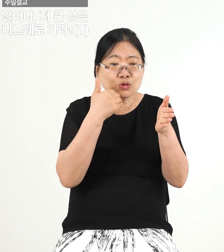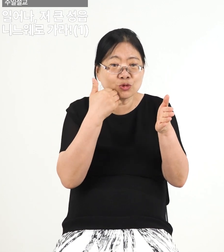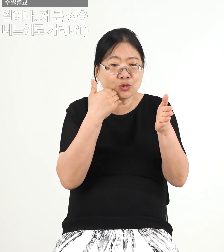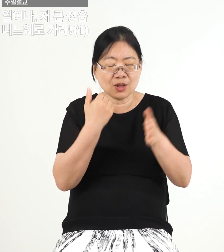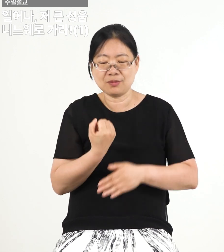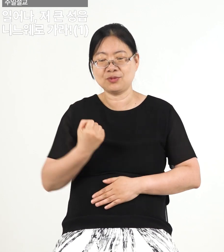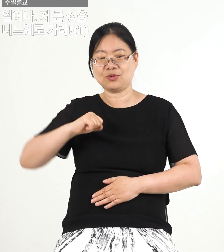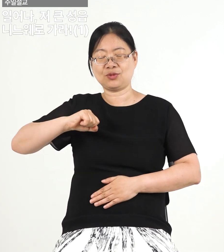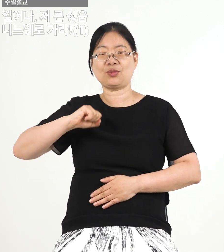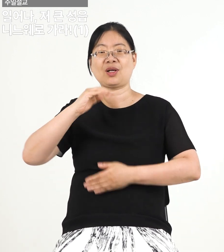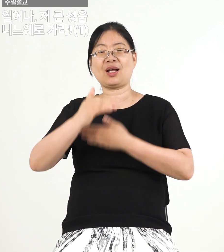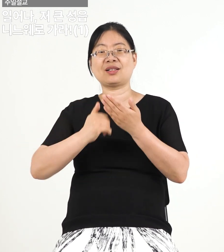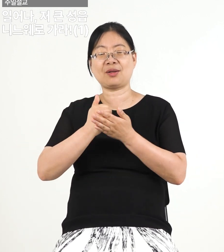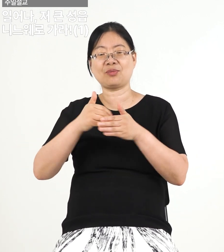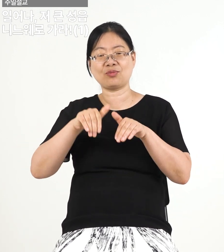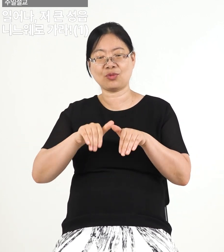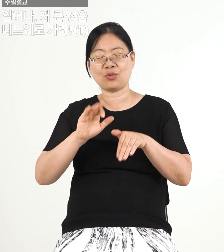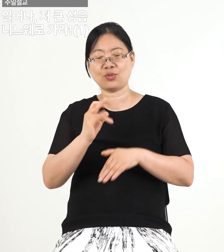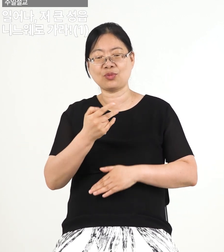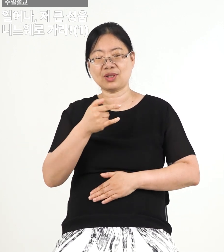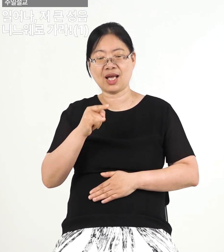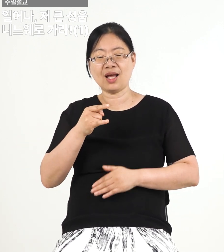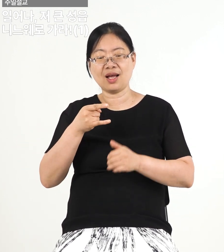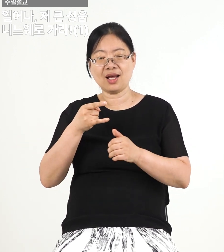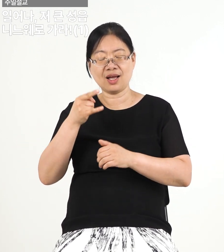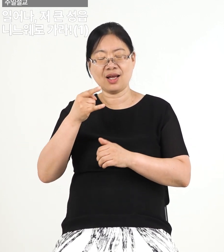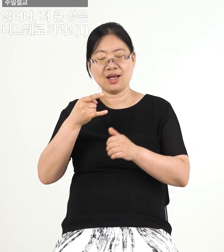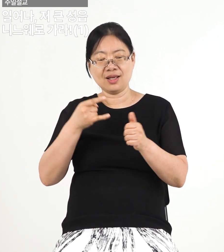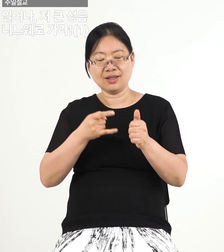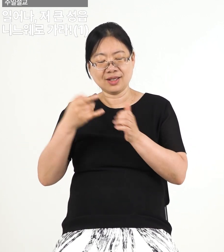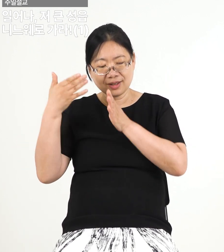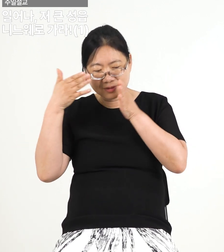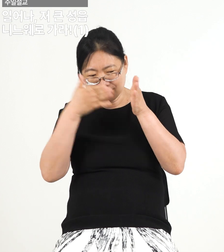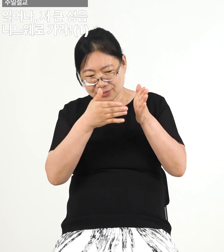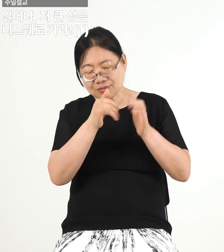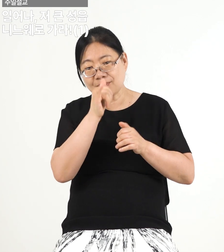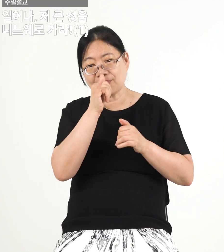불순종하는 선지자 요나에게 집중되어 있어요.